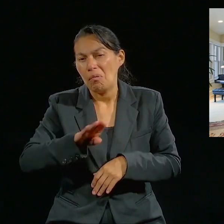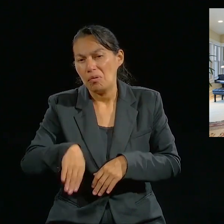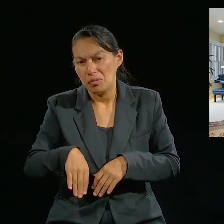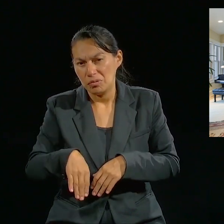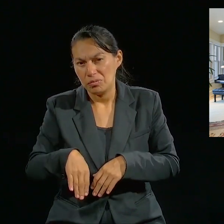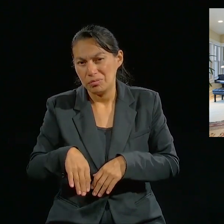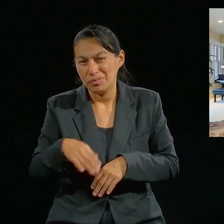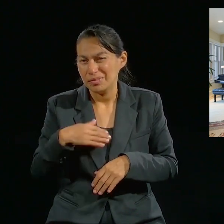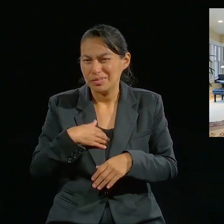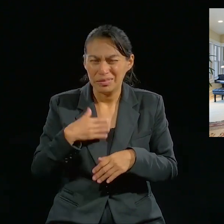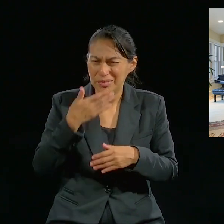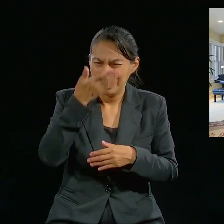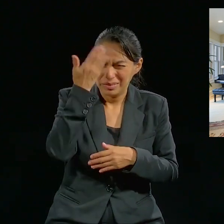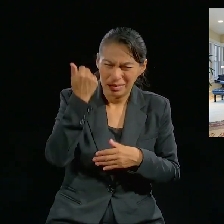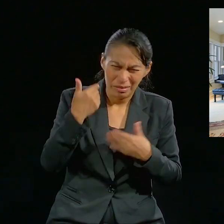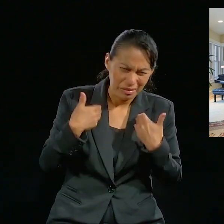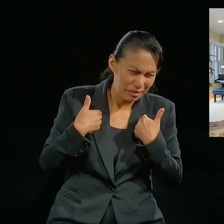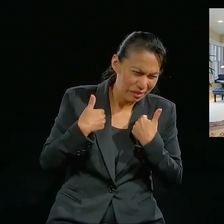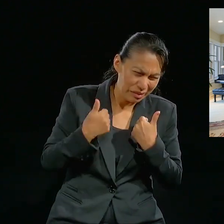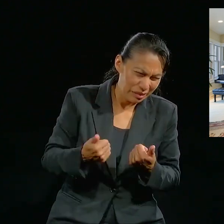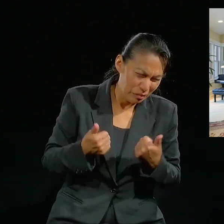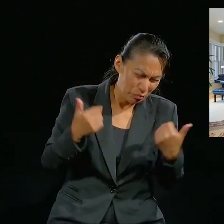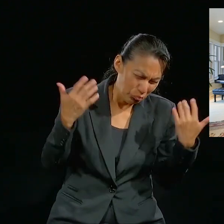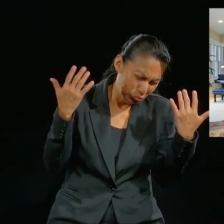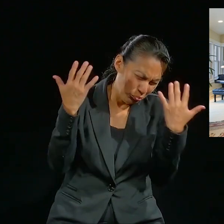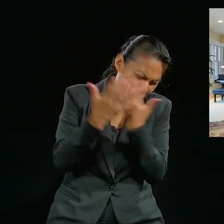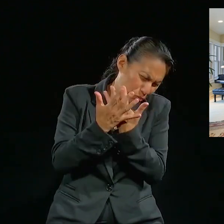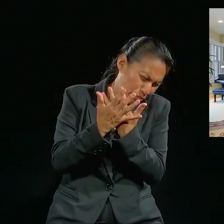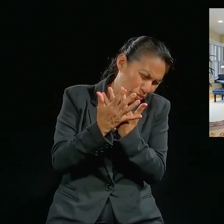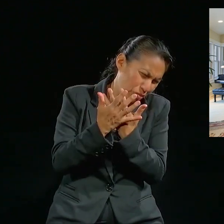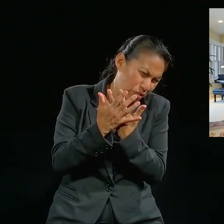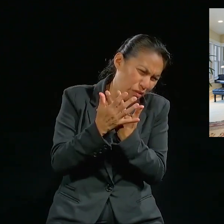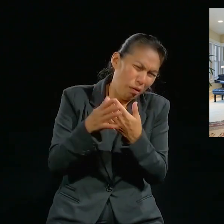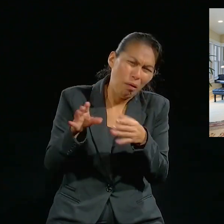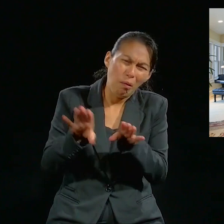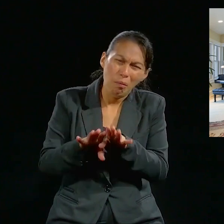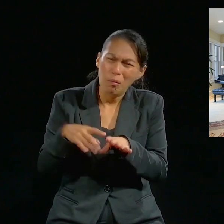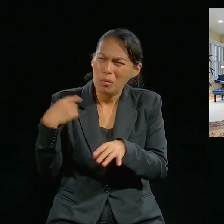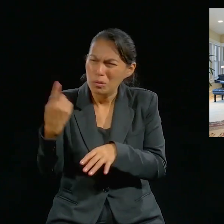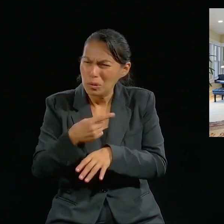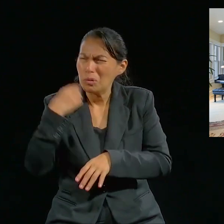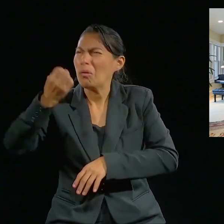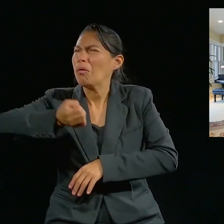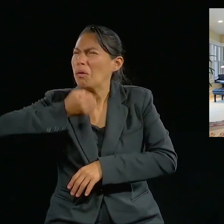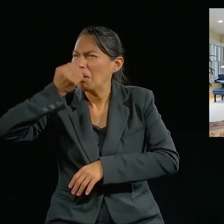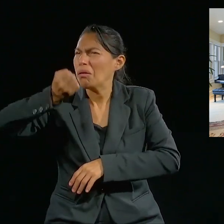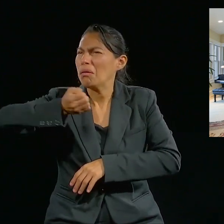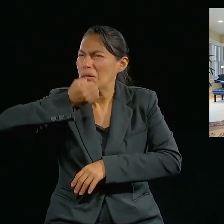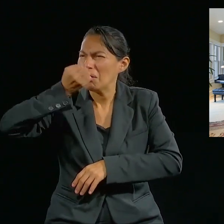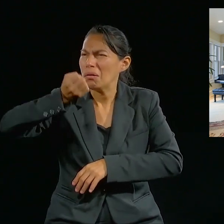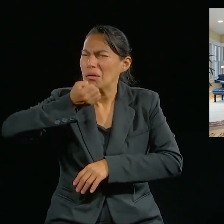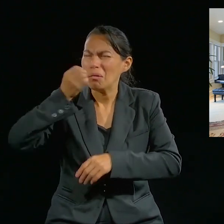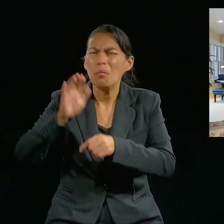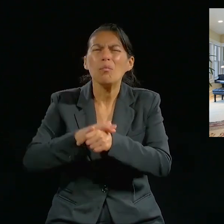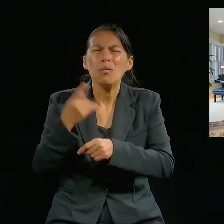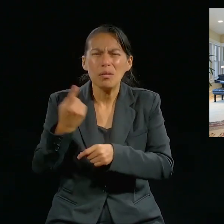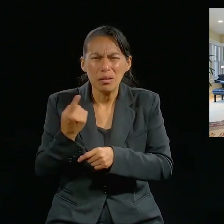golpe, no sabía cómo entender si nosotros habíamos estado orando.